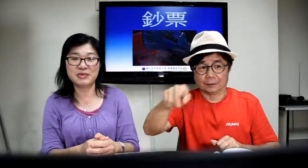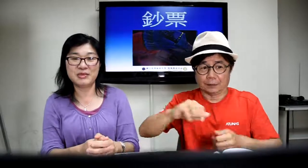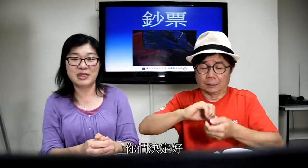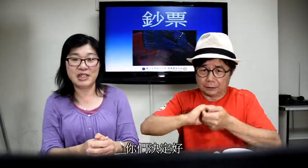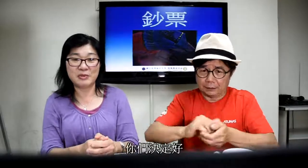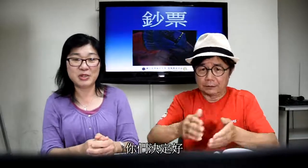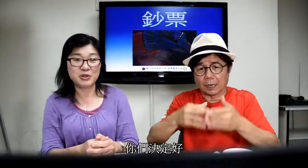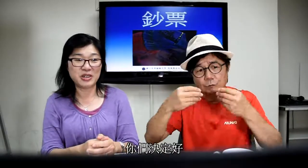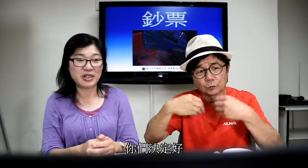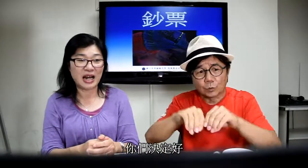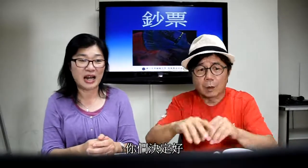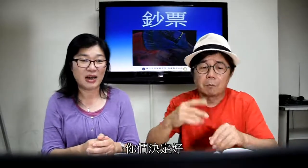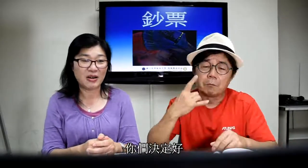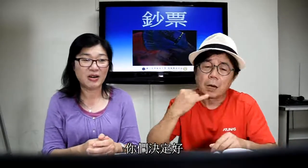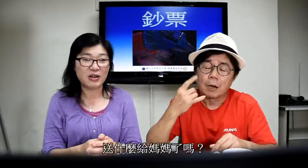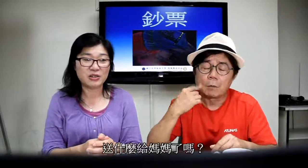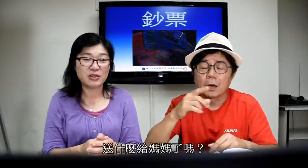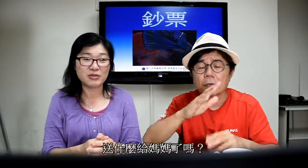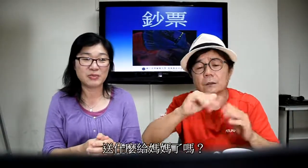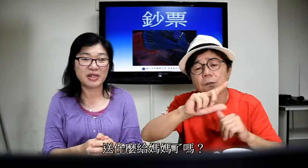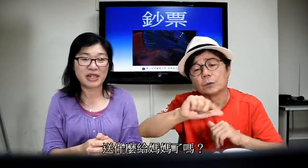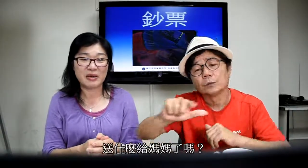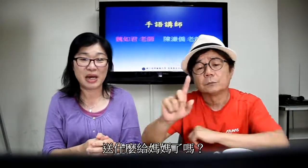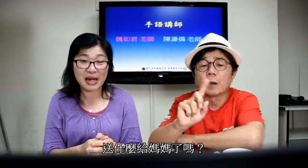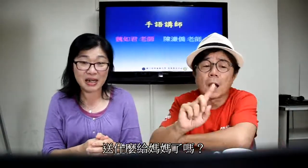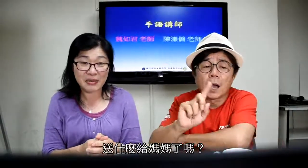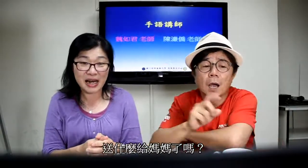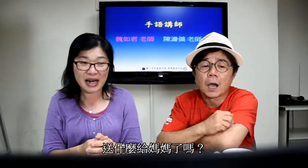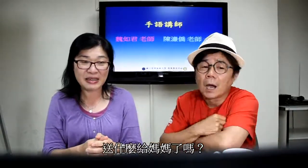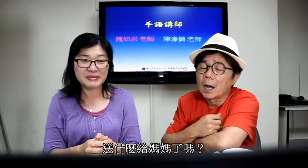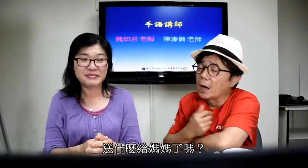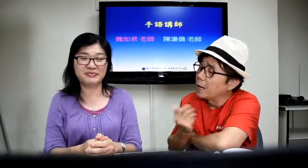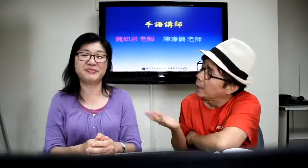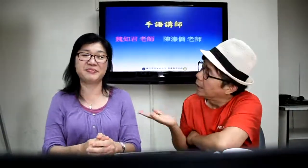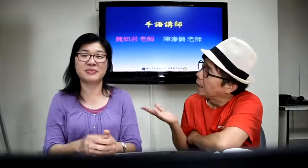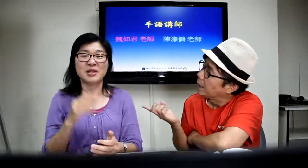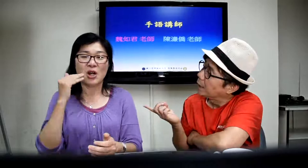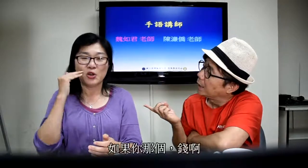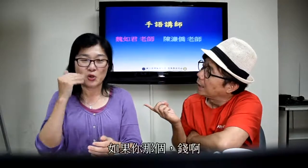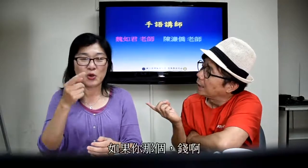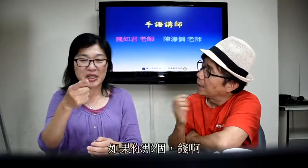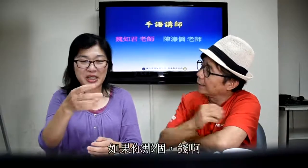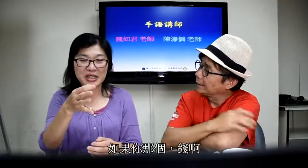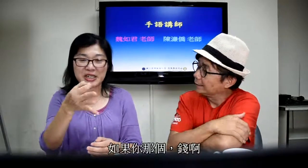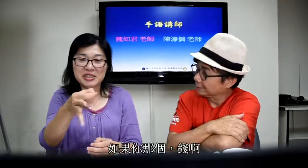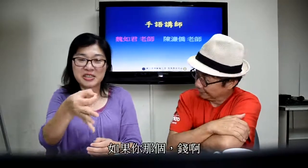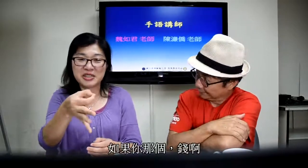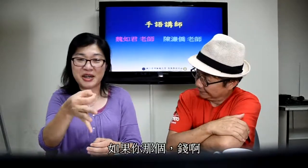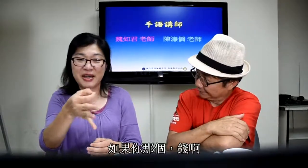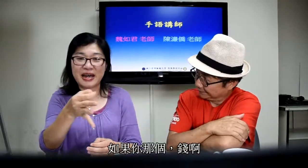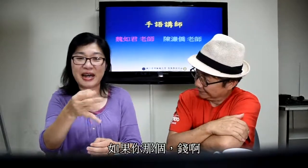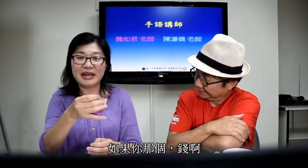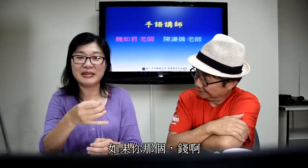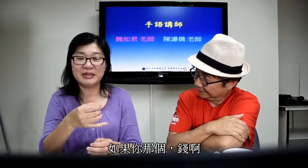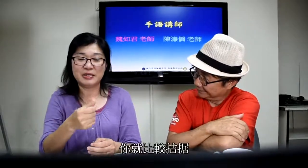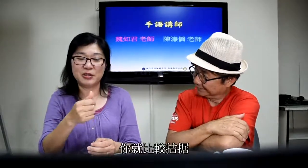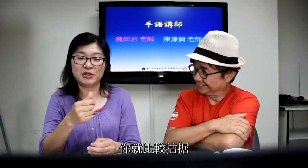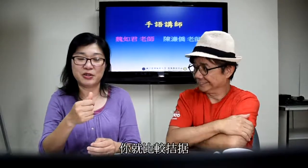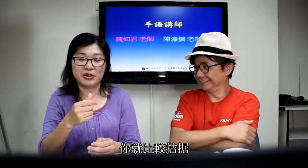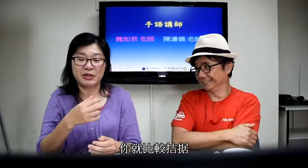你们决定好送什么给妈妈了吗？如果你那个钱啊就比